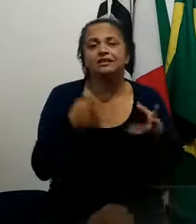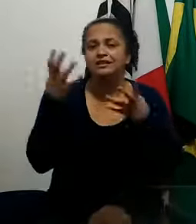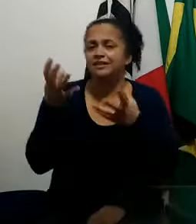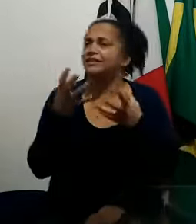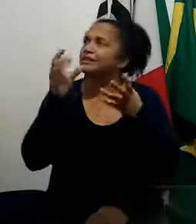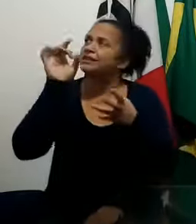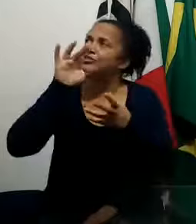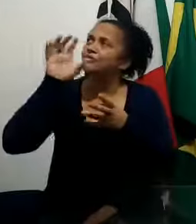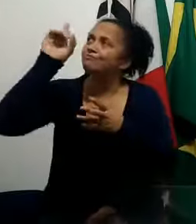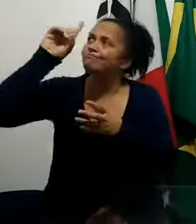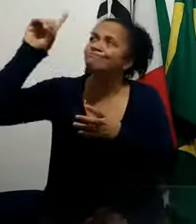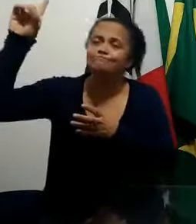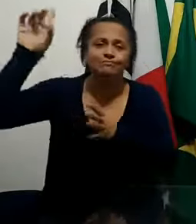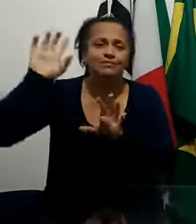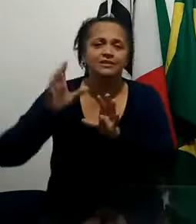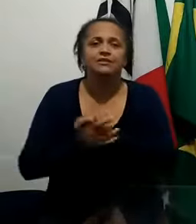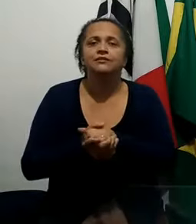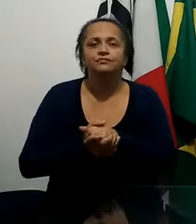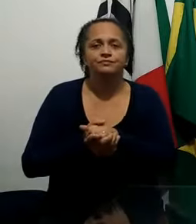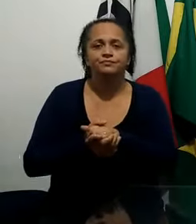carne, da soberba da vida,